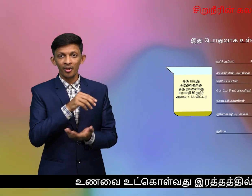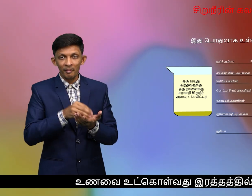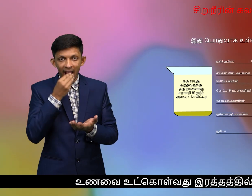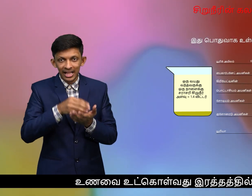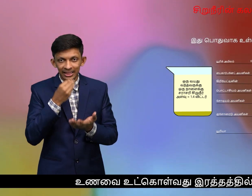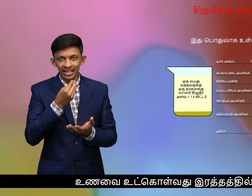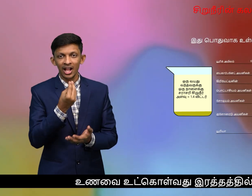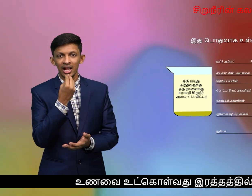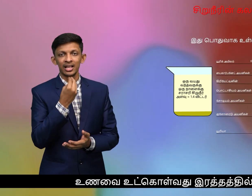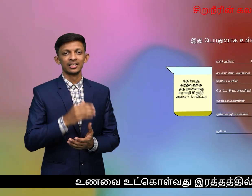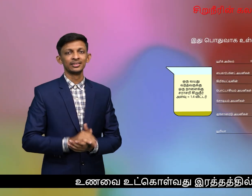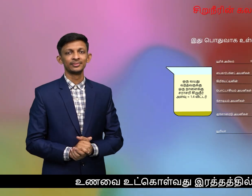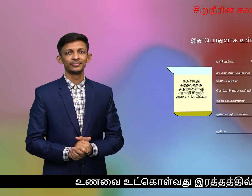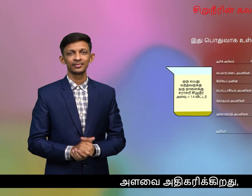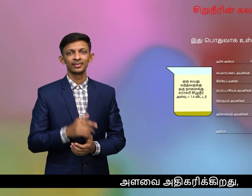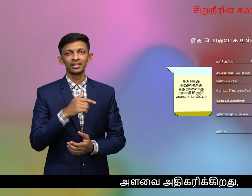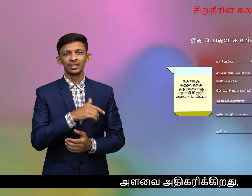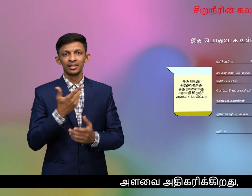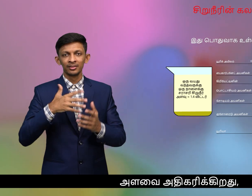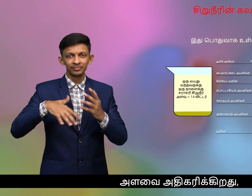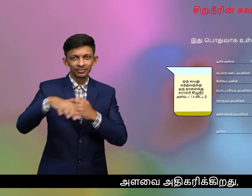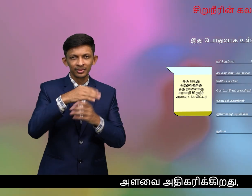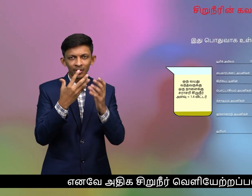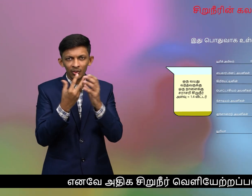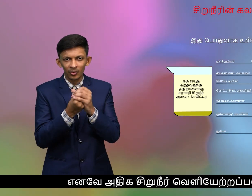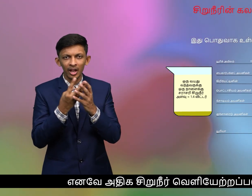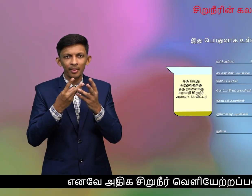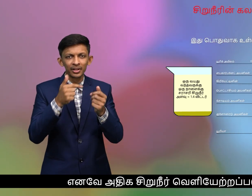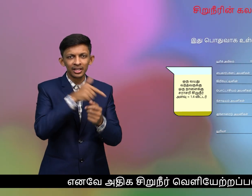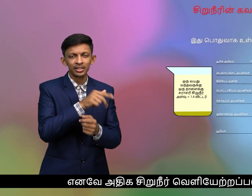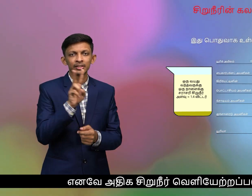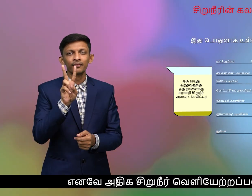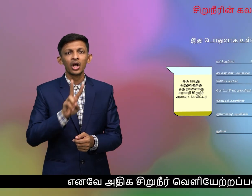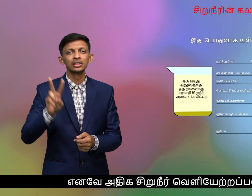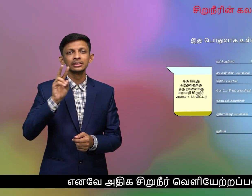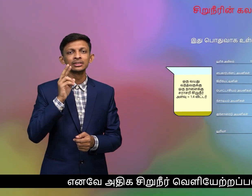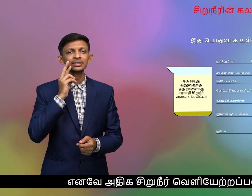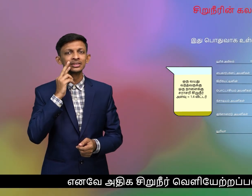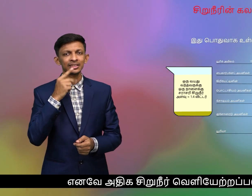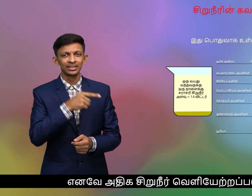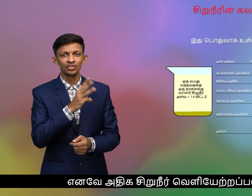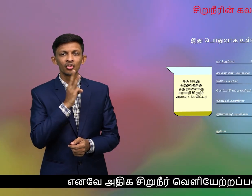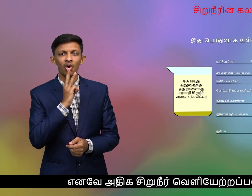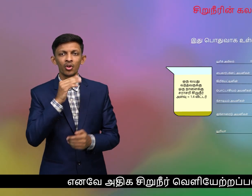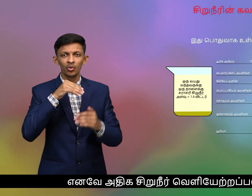உட்கொள்வது இரத்தத்தில் நீரின் அளவை அதிகரிக்கிறது. எனவே அதிக சிறுநீர் வெளியேற்றப்படுகிறது.